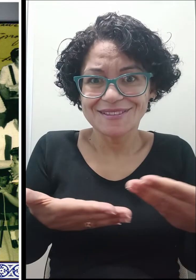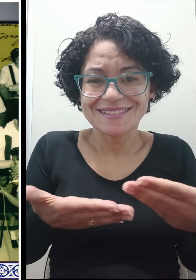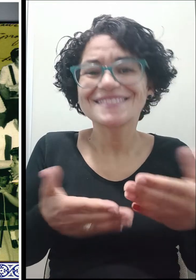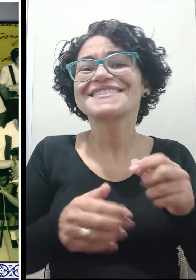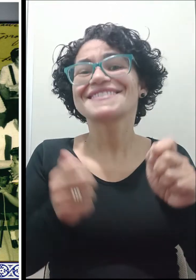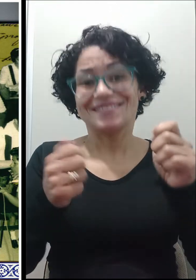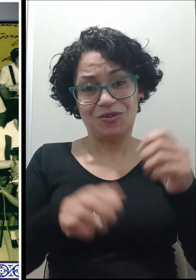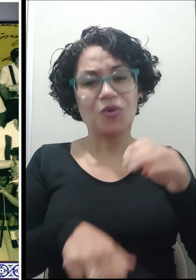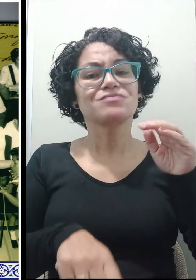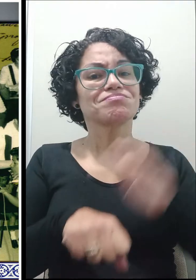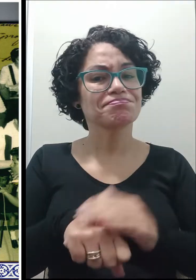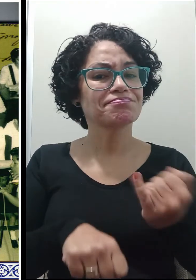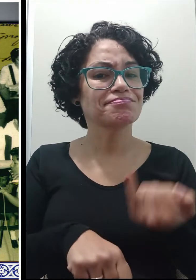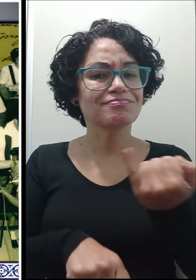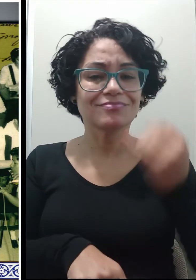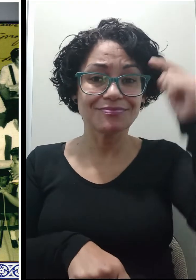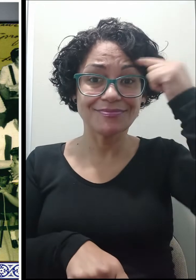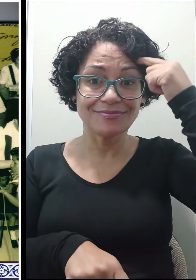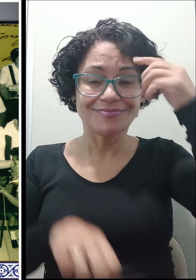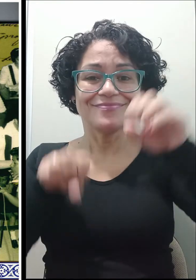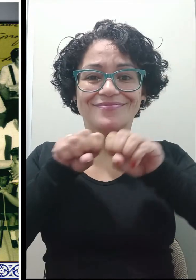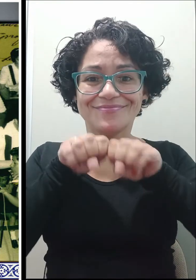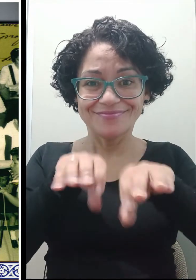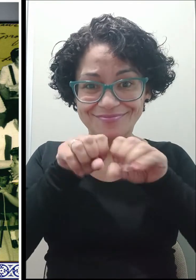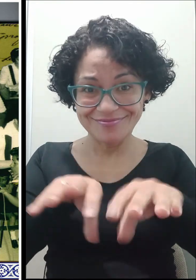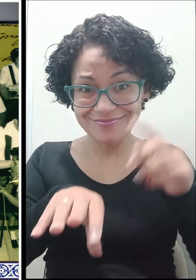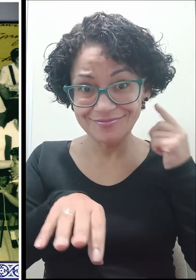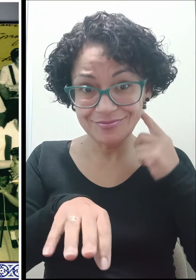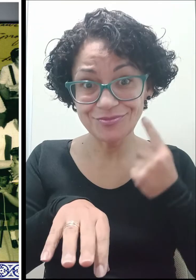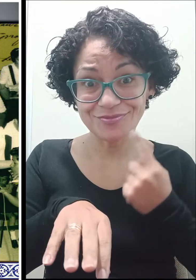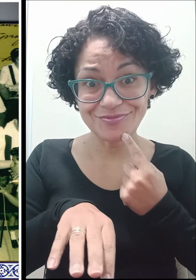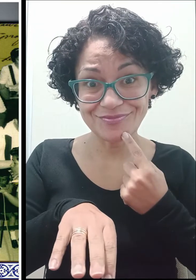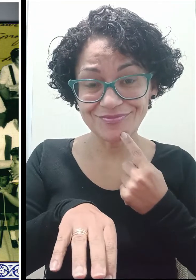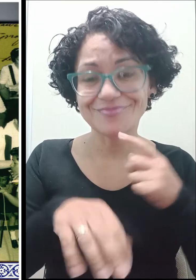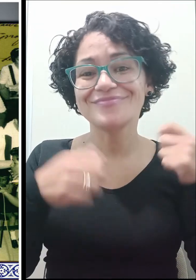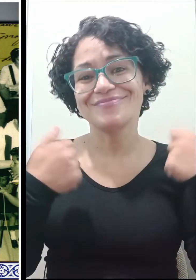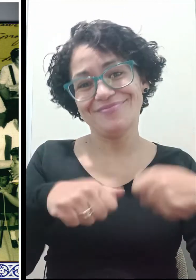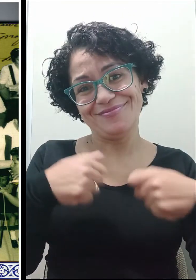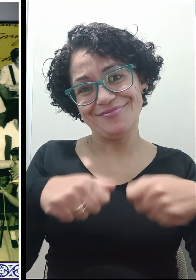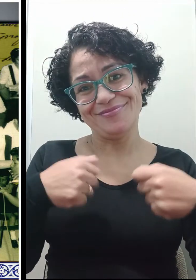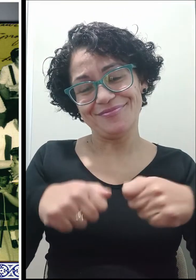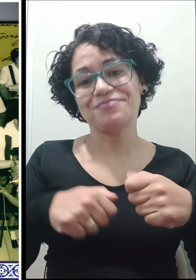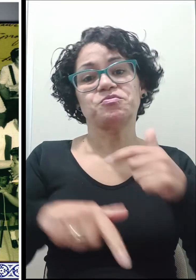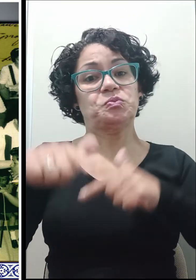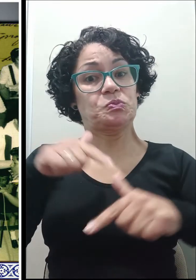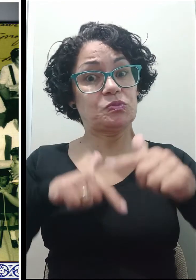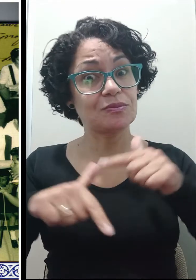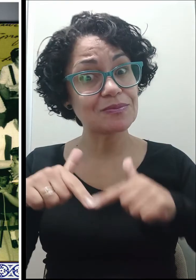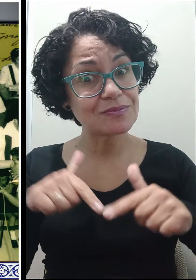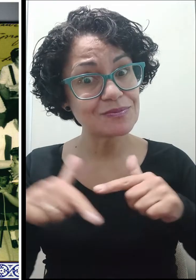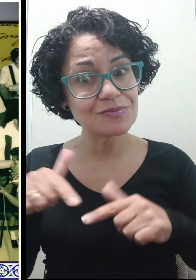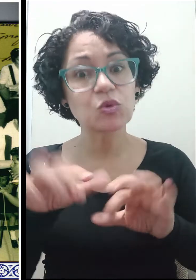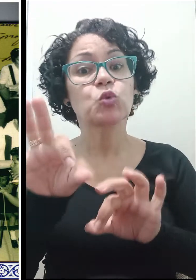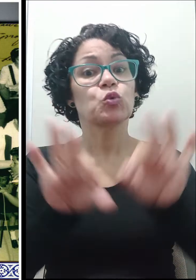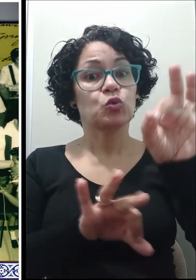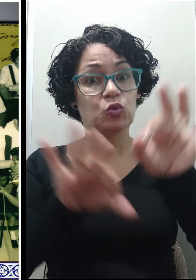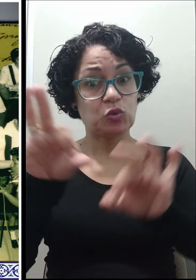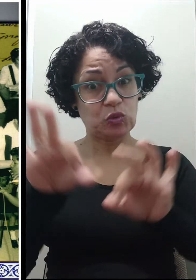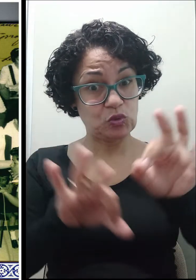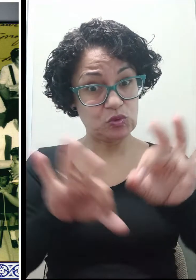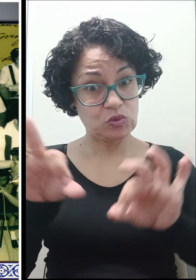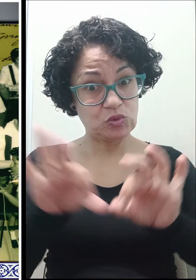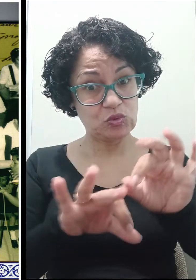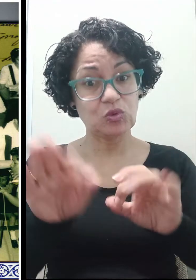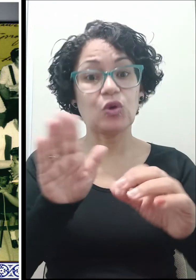sem dúvida, a educação para surdos demanda muito trabalho,